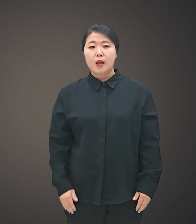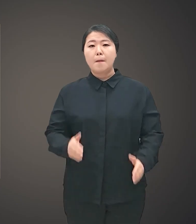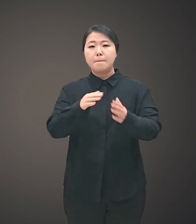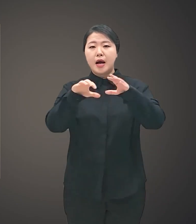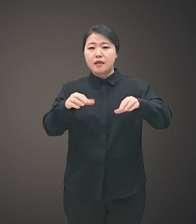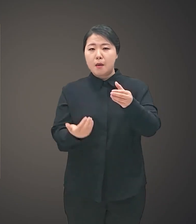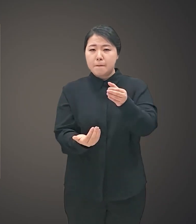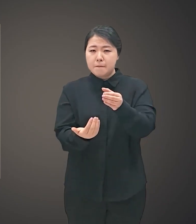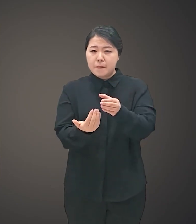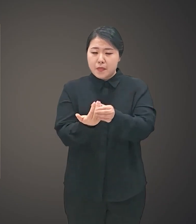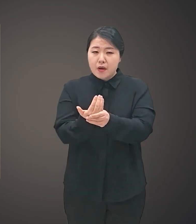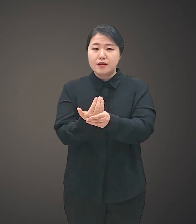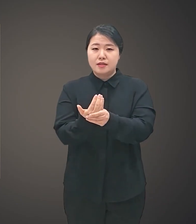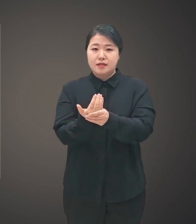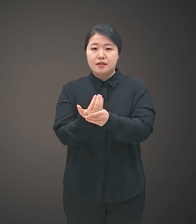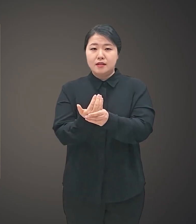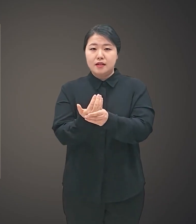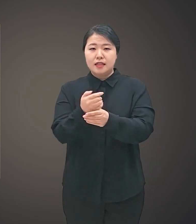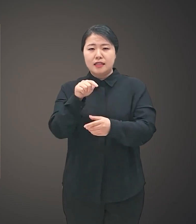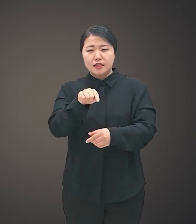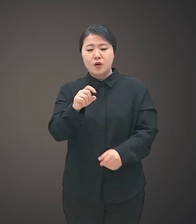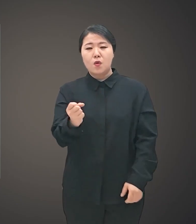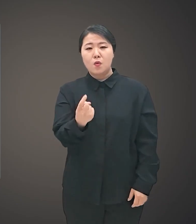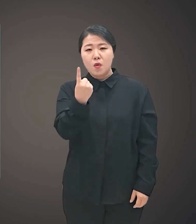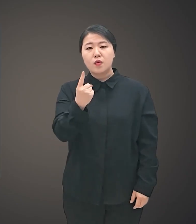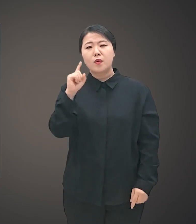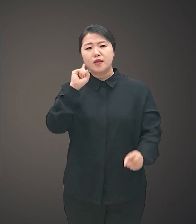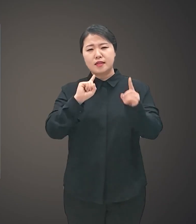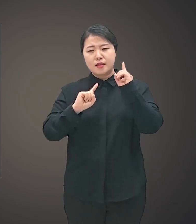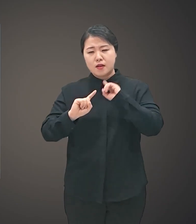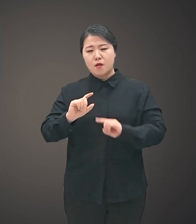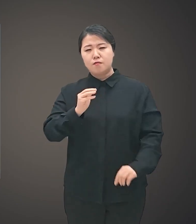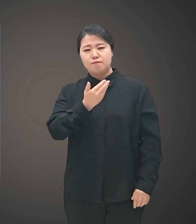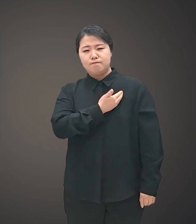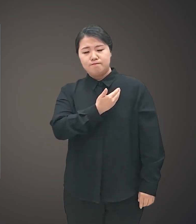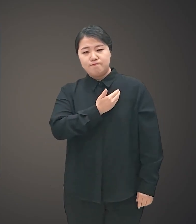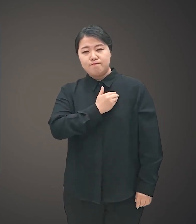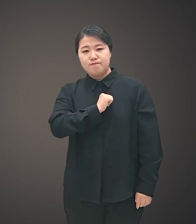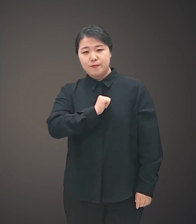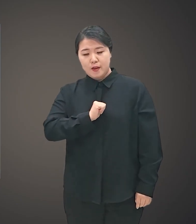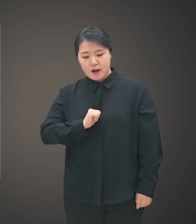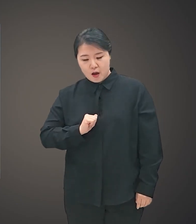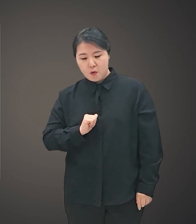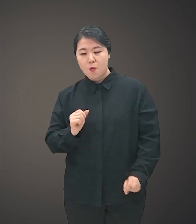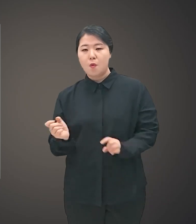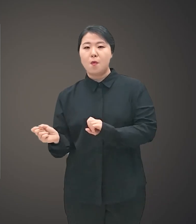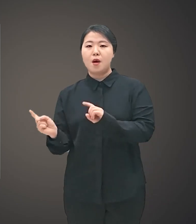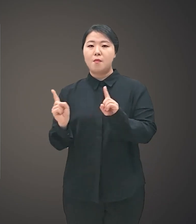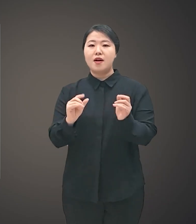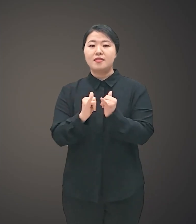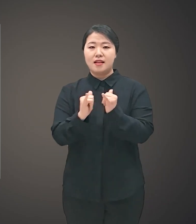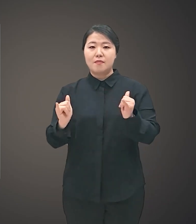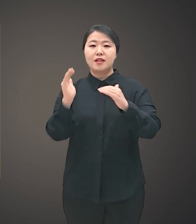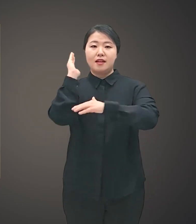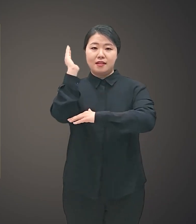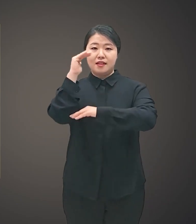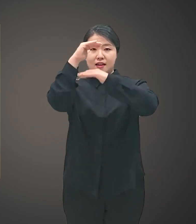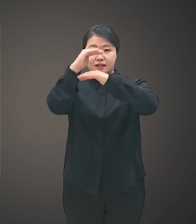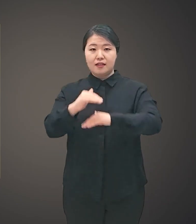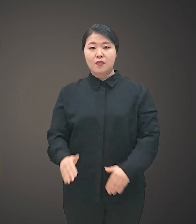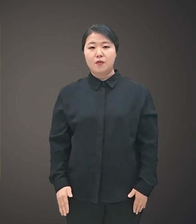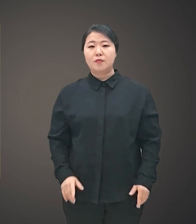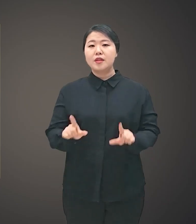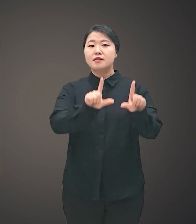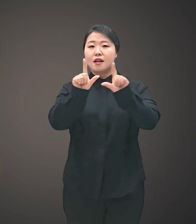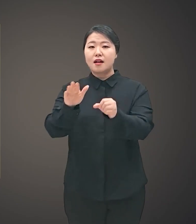한 마을에서 벌어진 충격적인 사건. 그 상처를 묵묵히 견뎌내고 일어서는 사람들의 이야기. 삶과